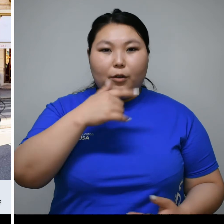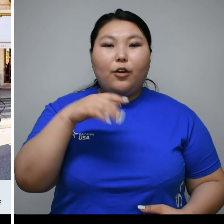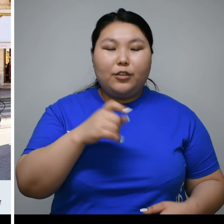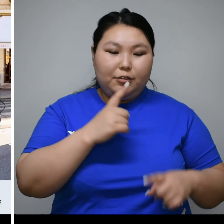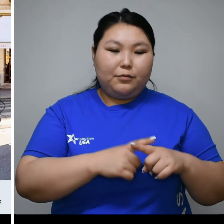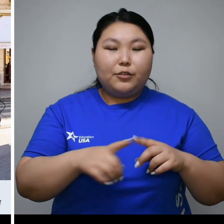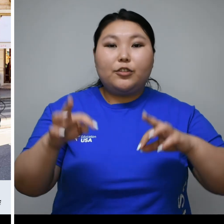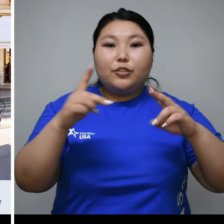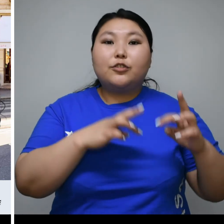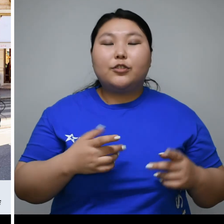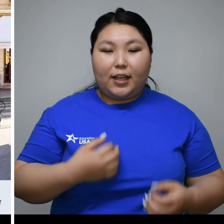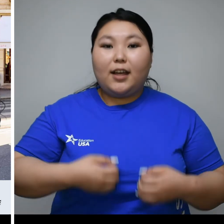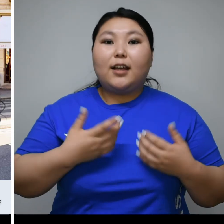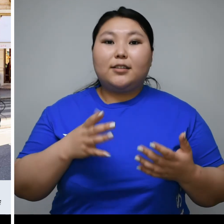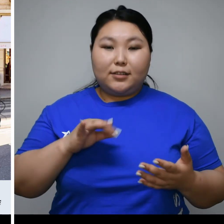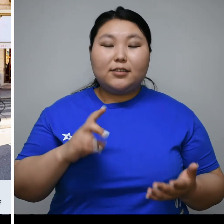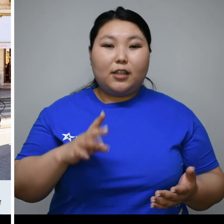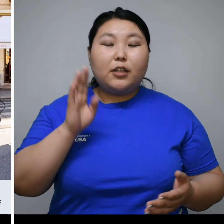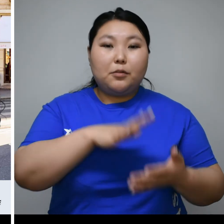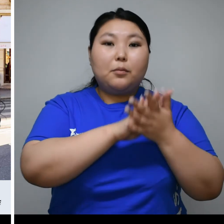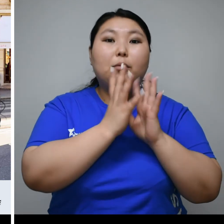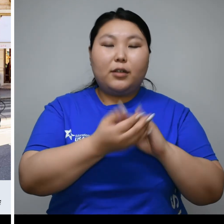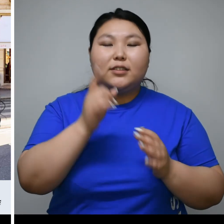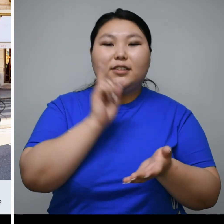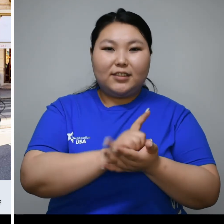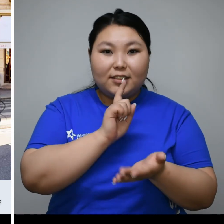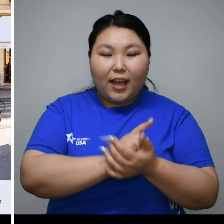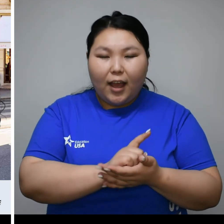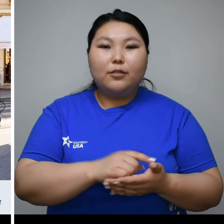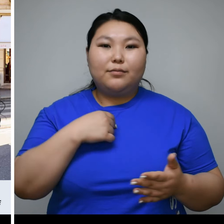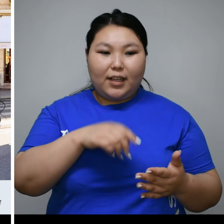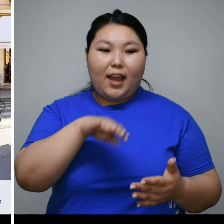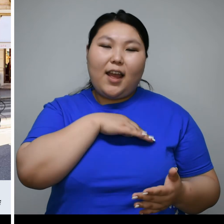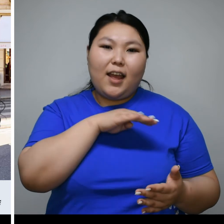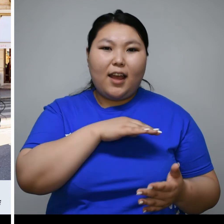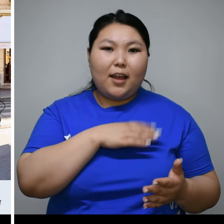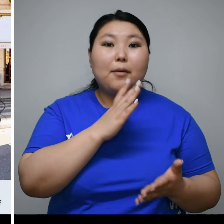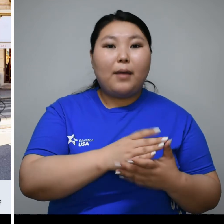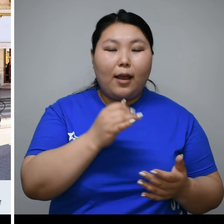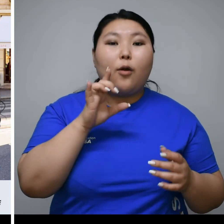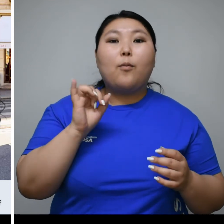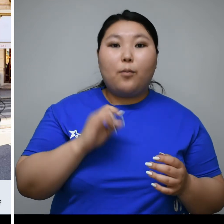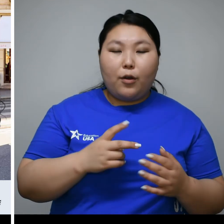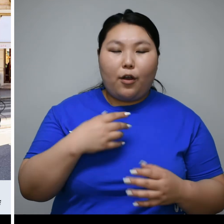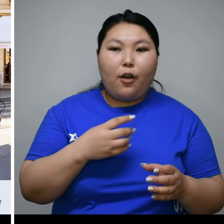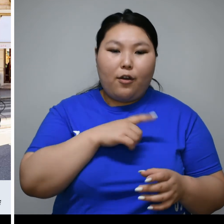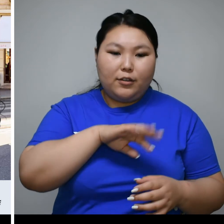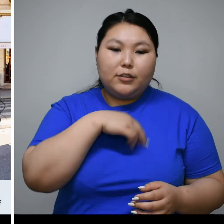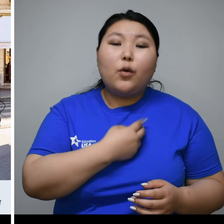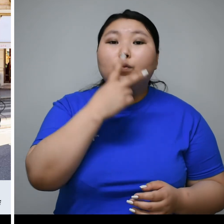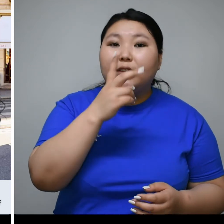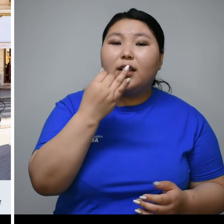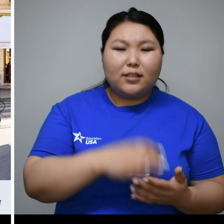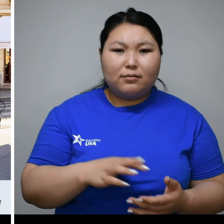амьдралд маш гоё эерэг өөрчлөлтүүдийг гаргасан болохоор заавал ер нь айгаад байгаа бол